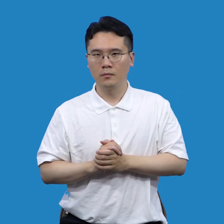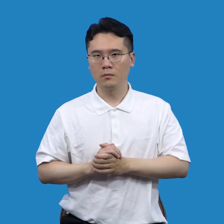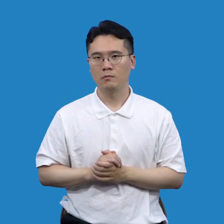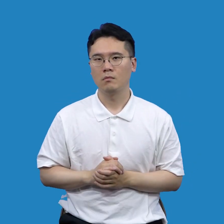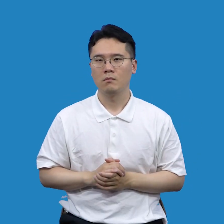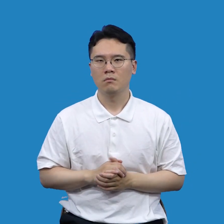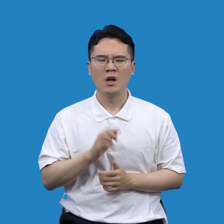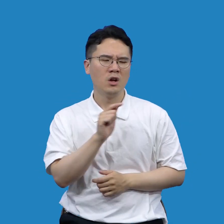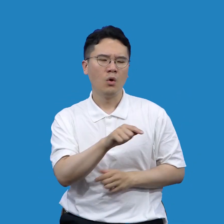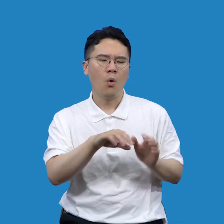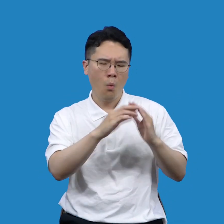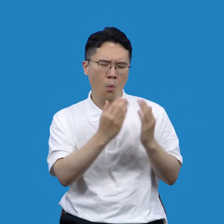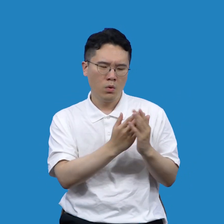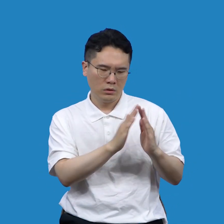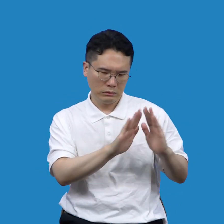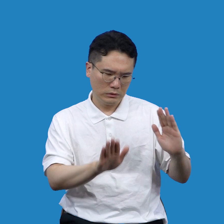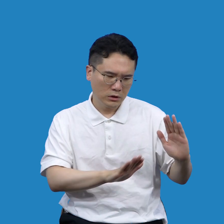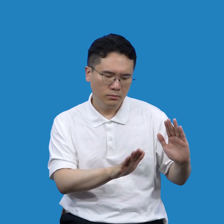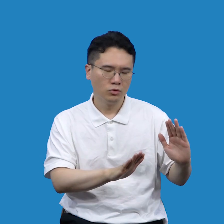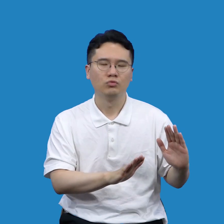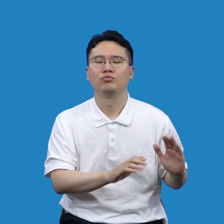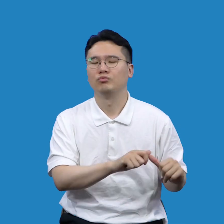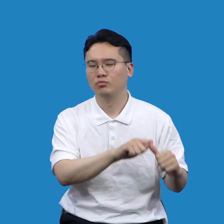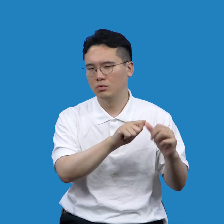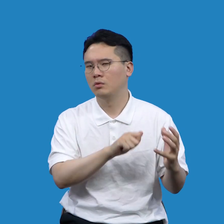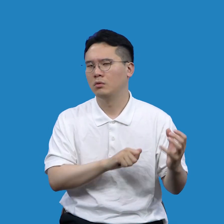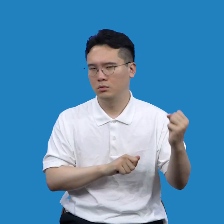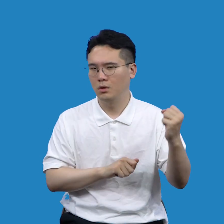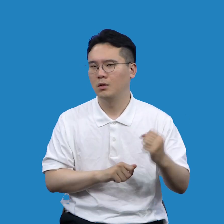내 온 집이 구원을 받는다고. 네.